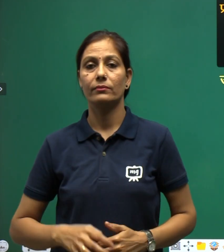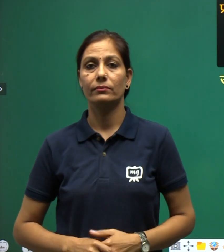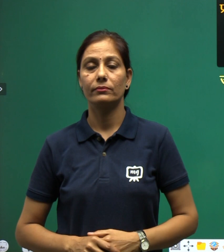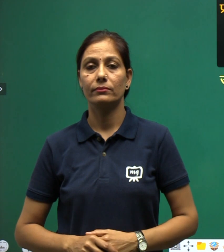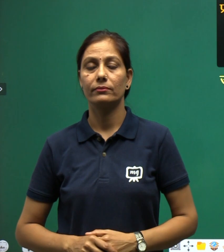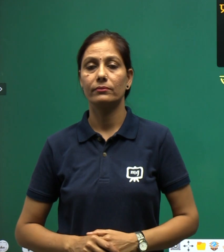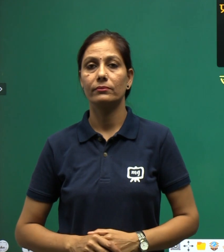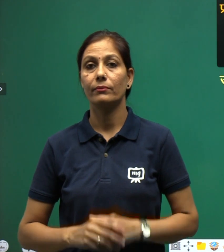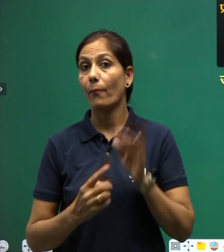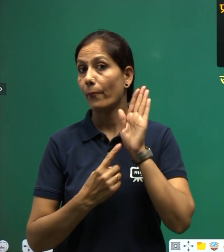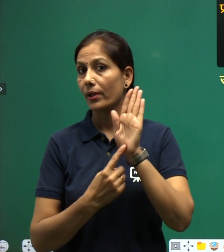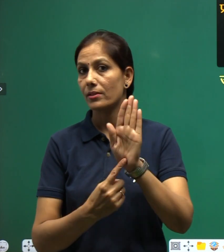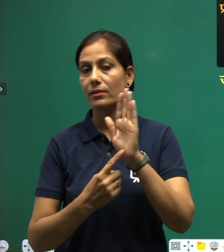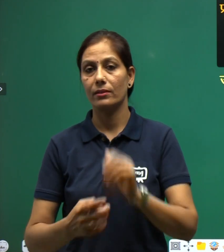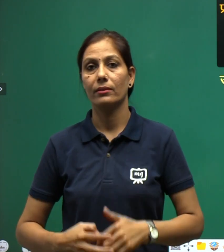प्रकाश डालिए।